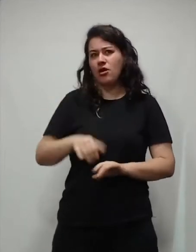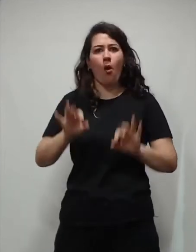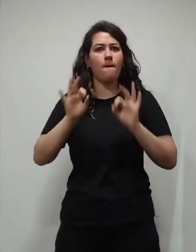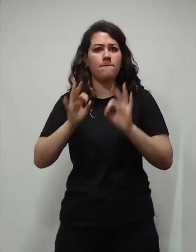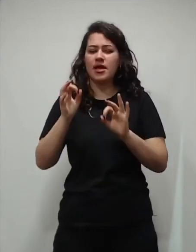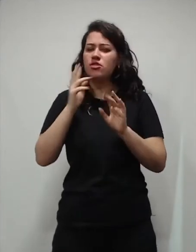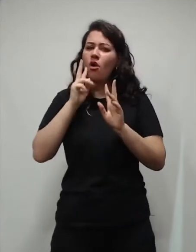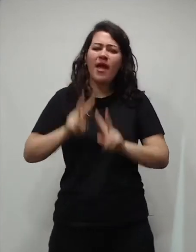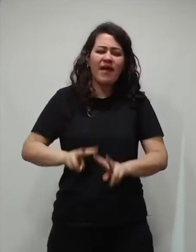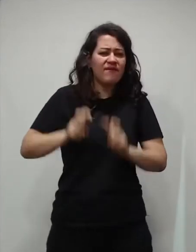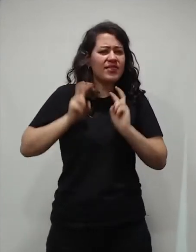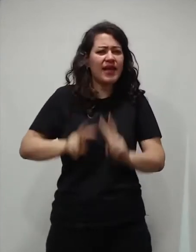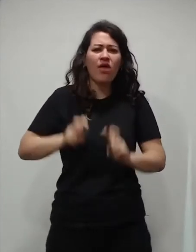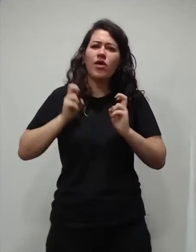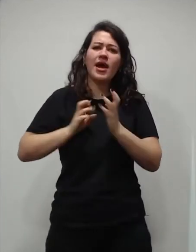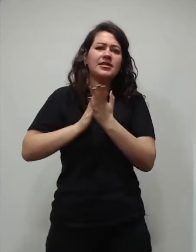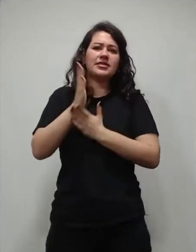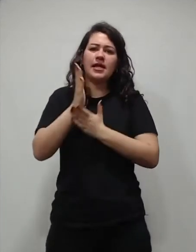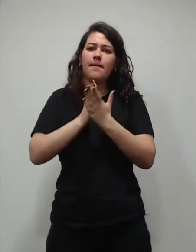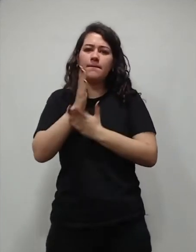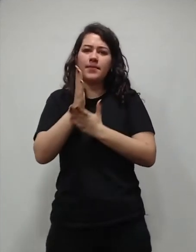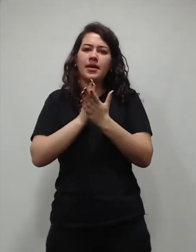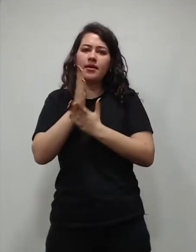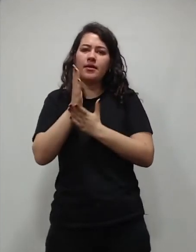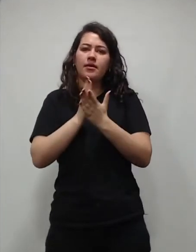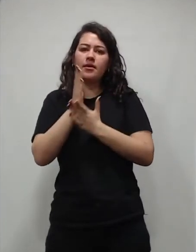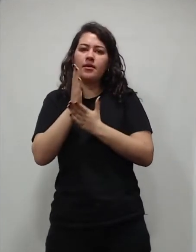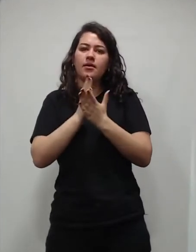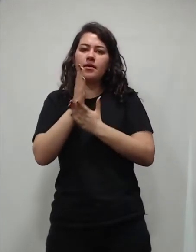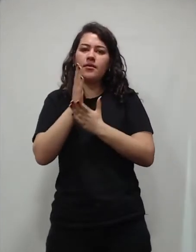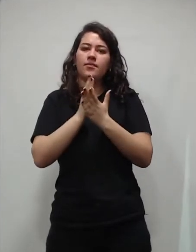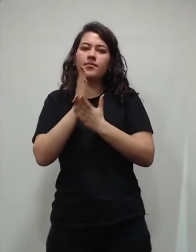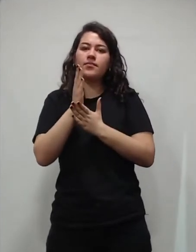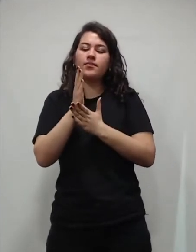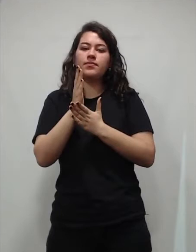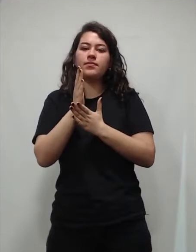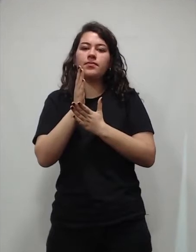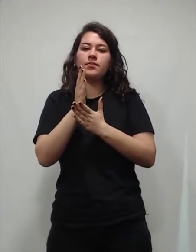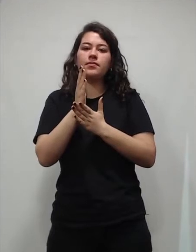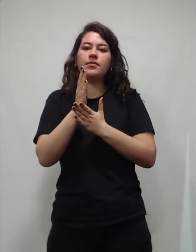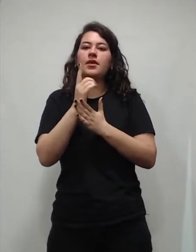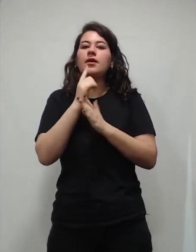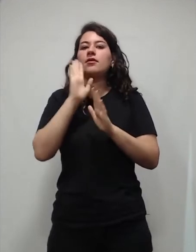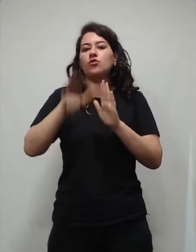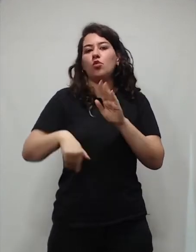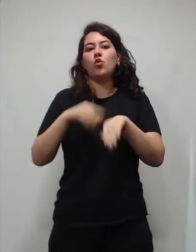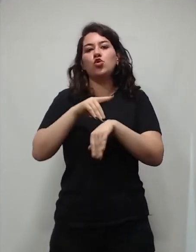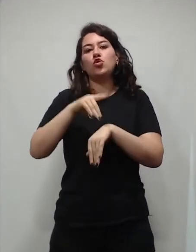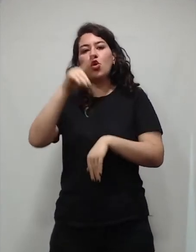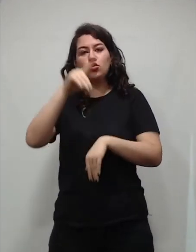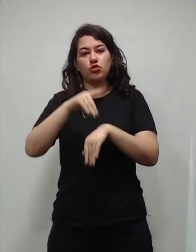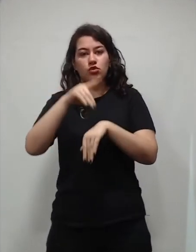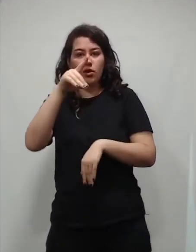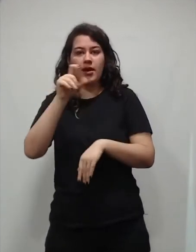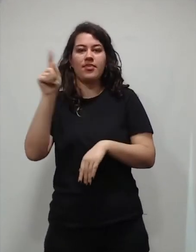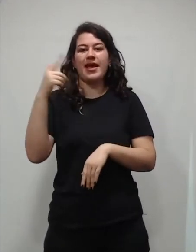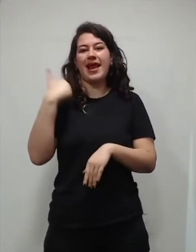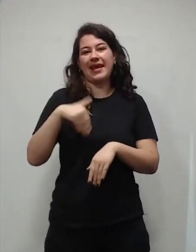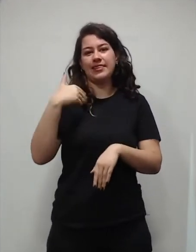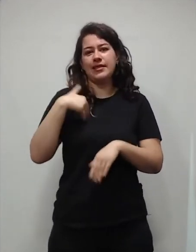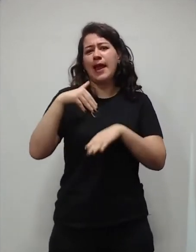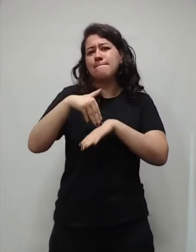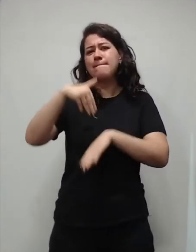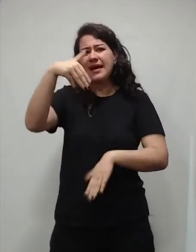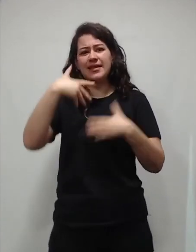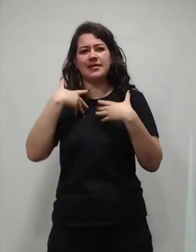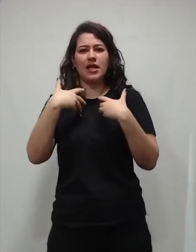total, investigadora activa de la SNI de ANI, doctora de Flasco Argentina, magíster en